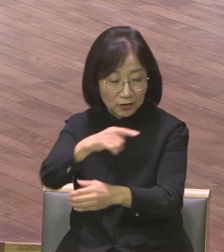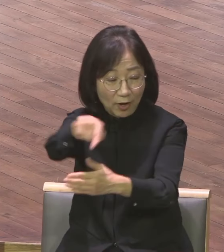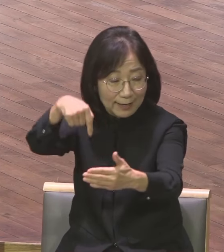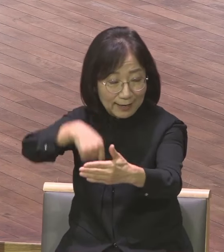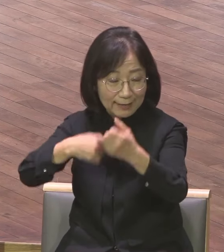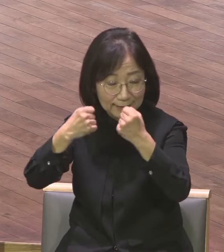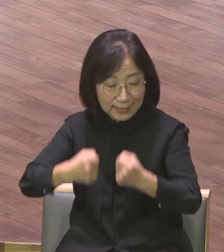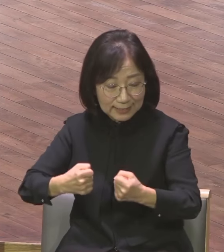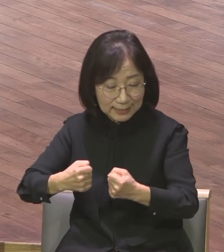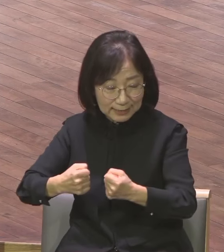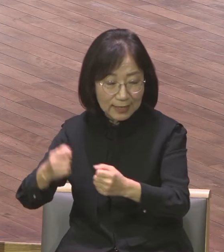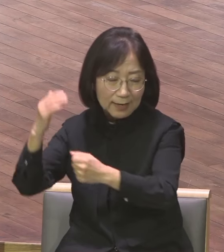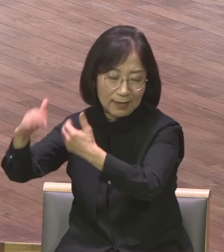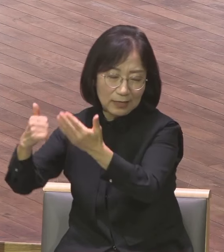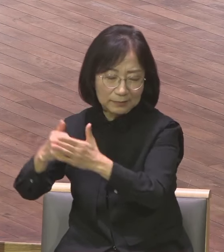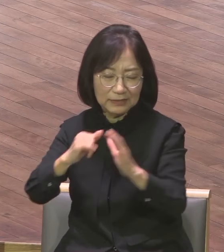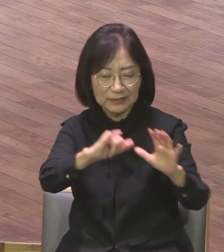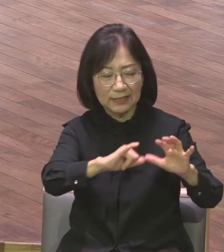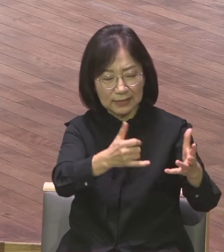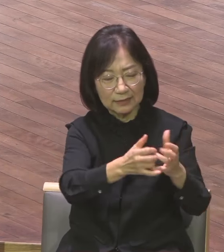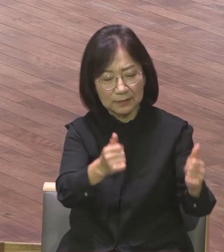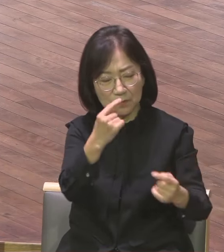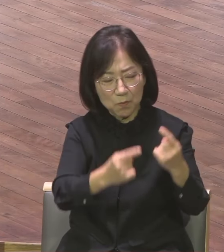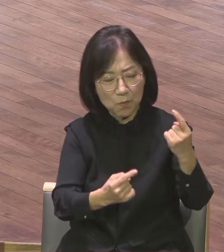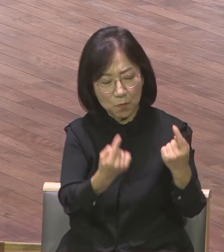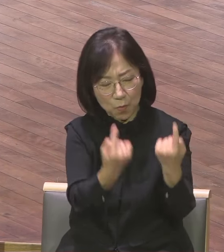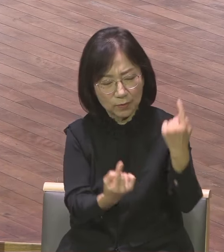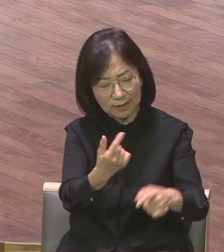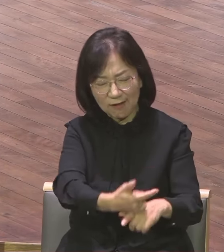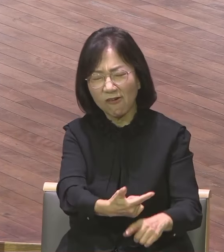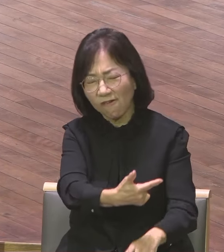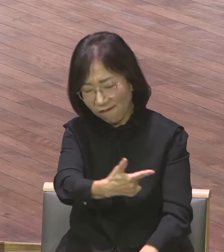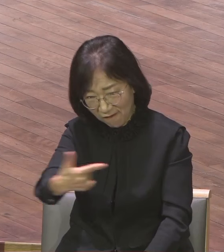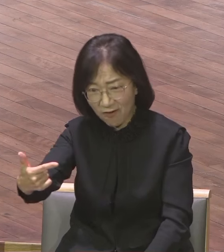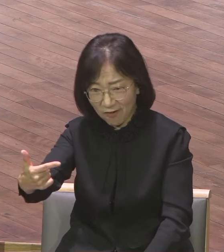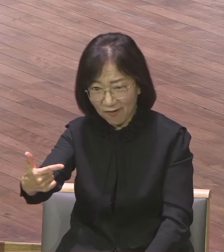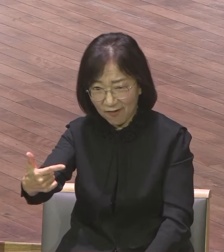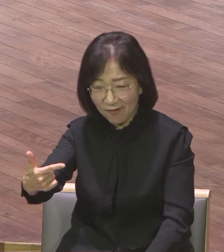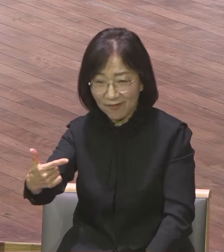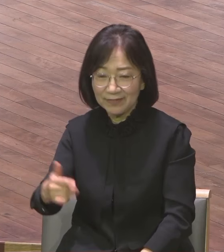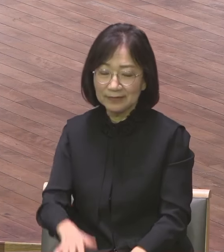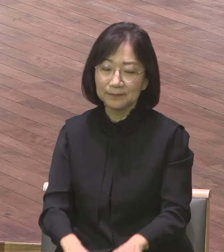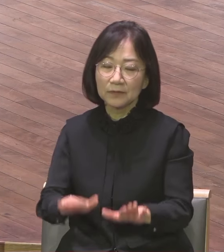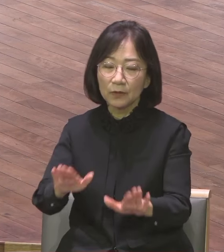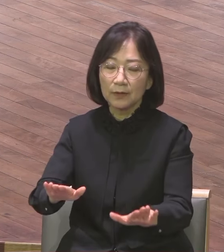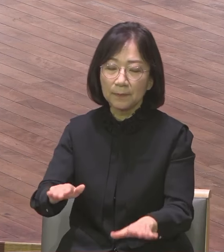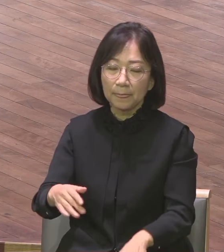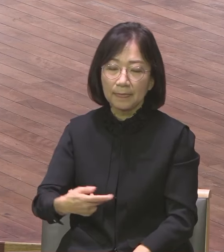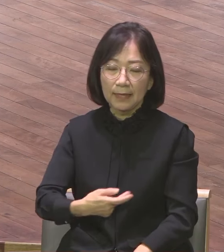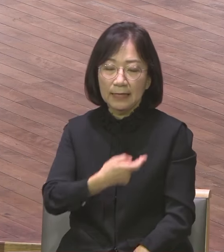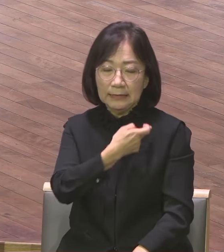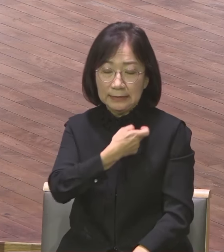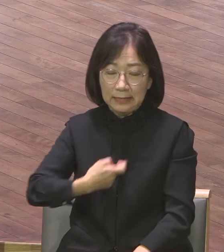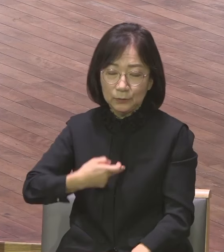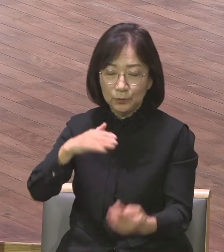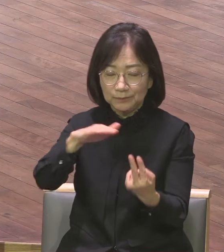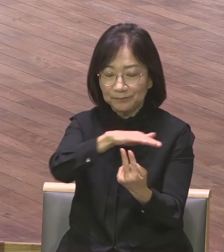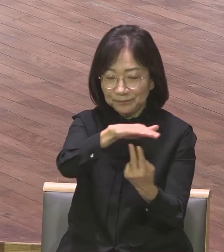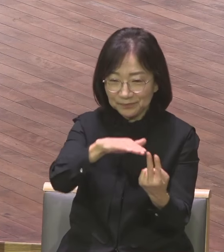세상에 있는 자보다 크심이라. 사도 요한은 이 진리의 영과 미혹의 영이 부딪힐